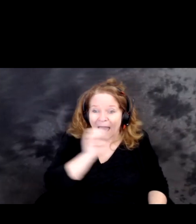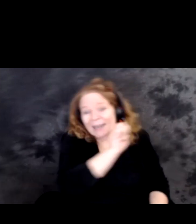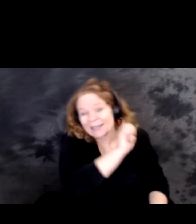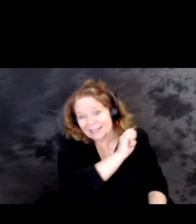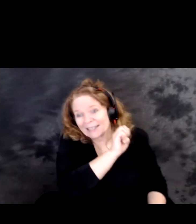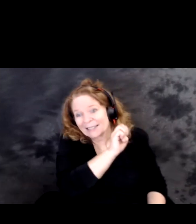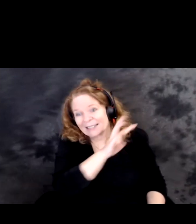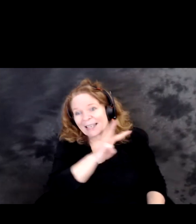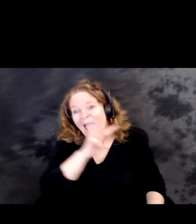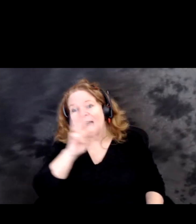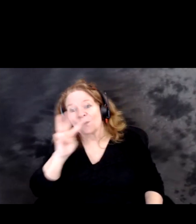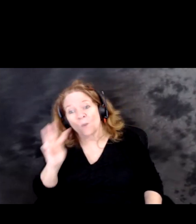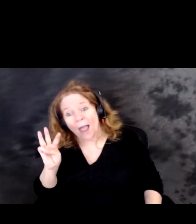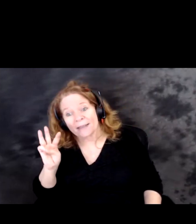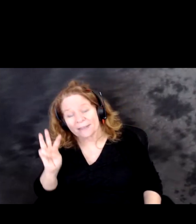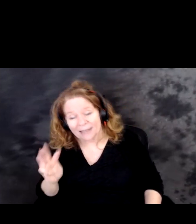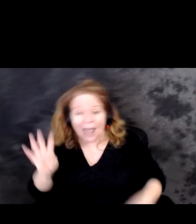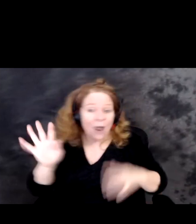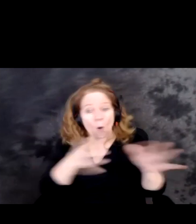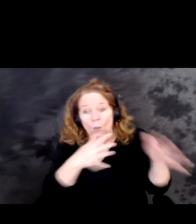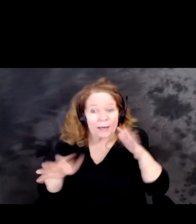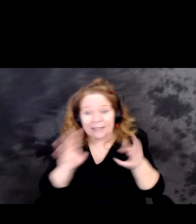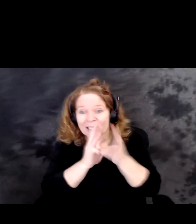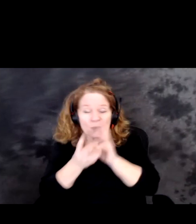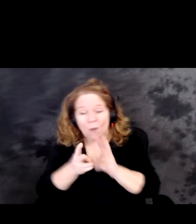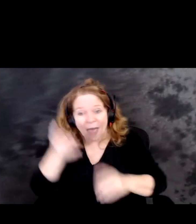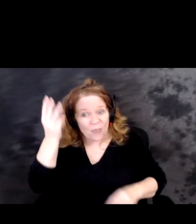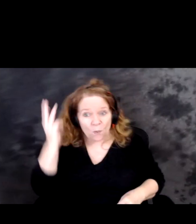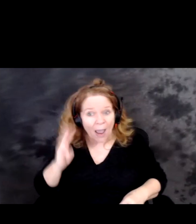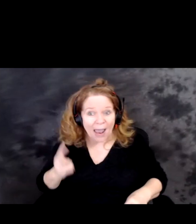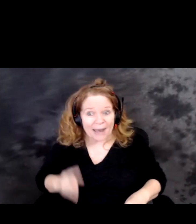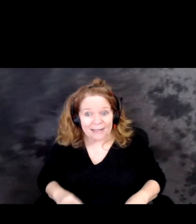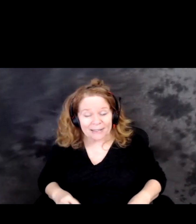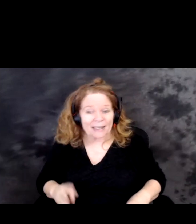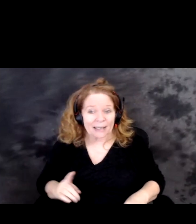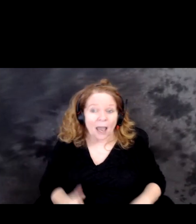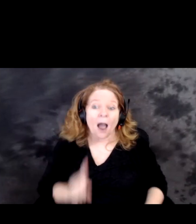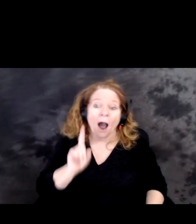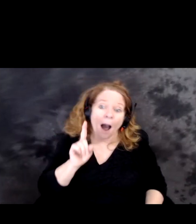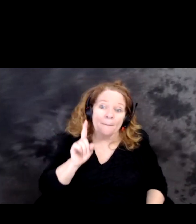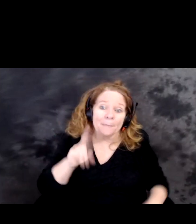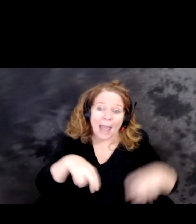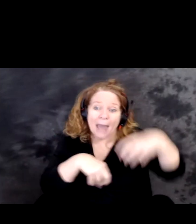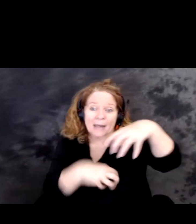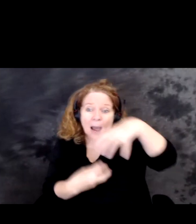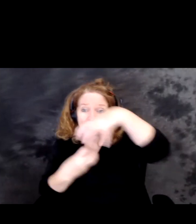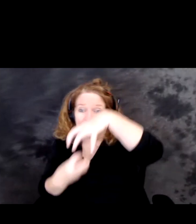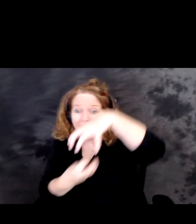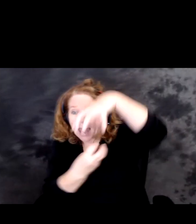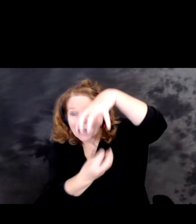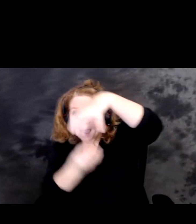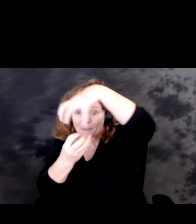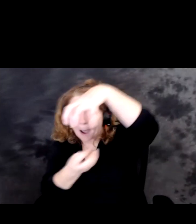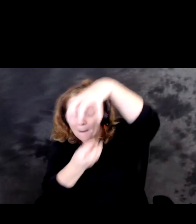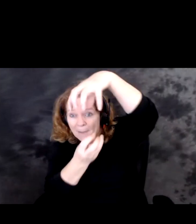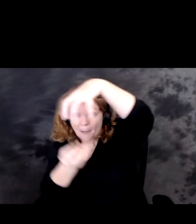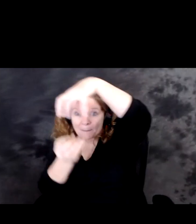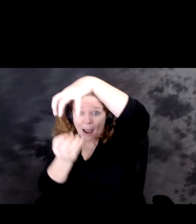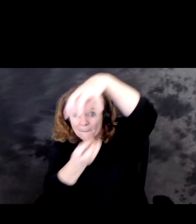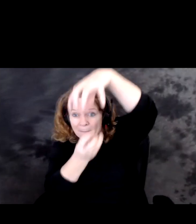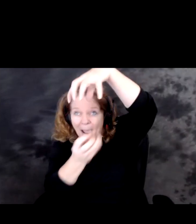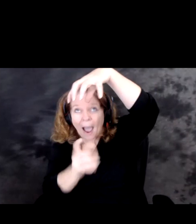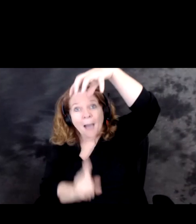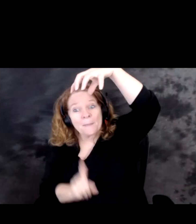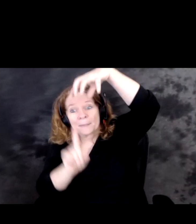y este y oeste. Soy Wendy Weather, Wendy. Y arriba, arriba,